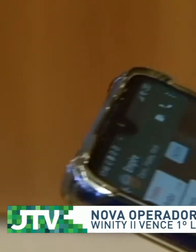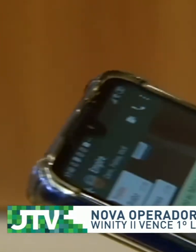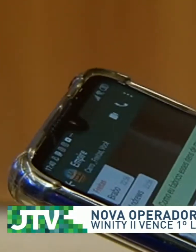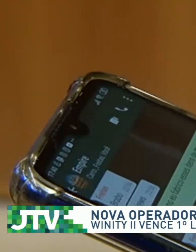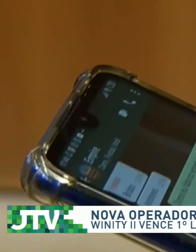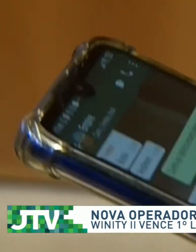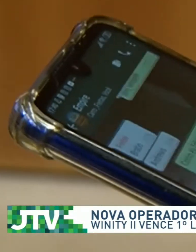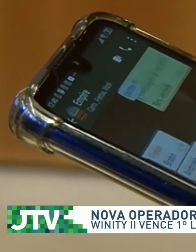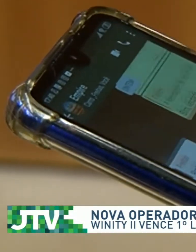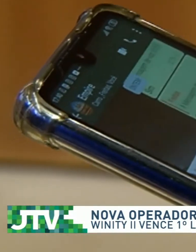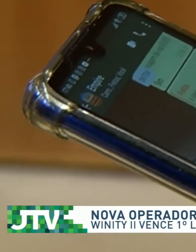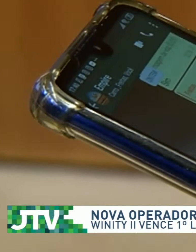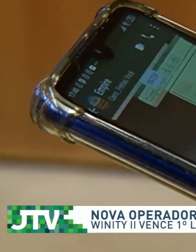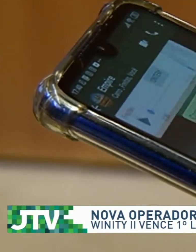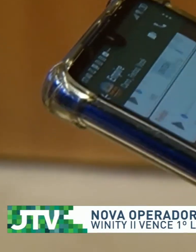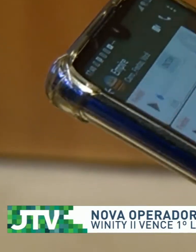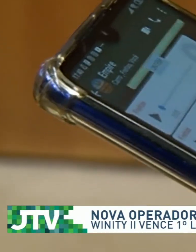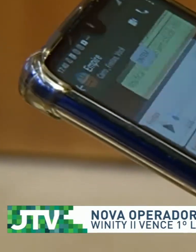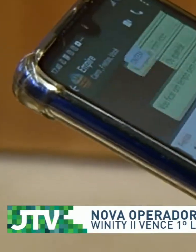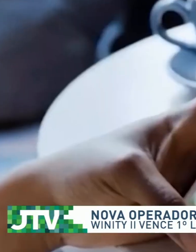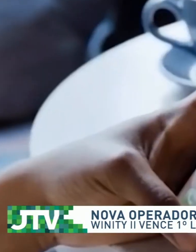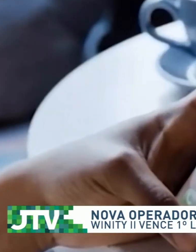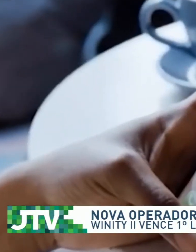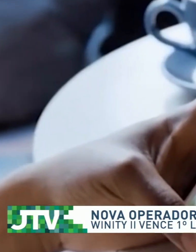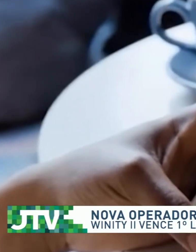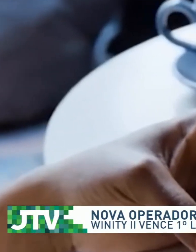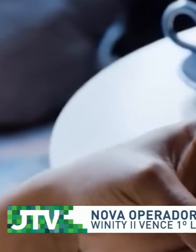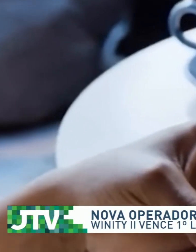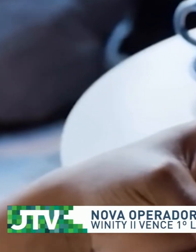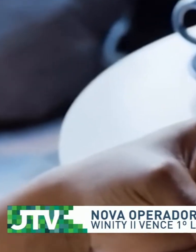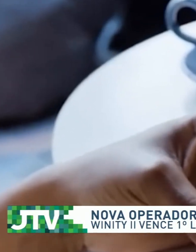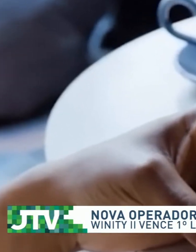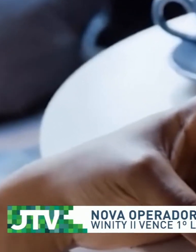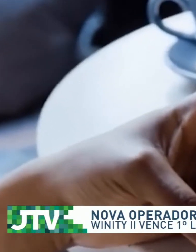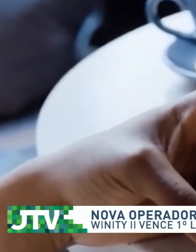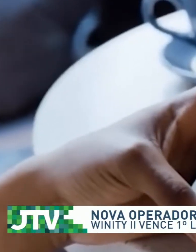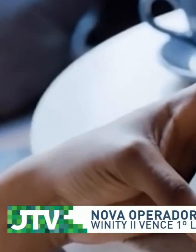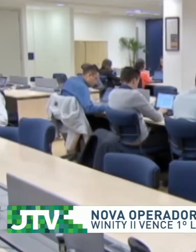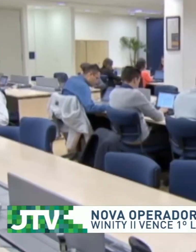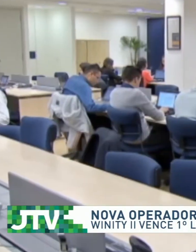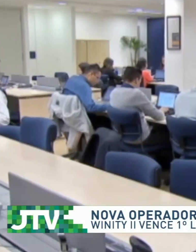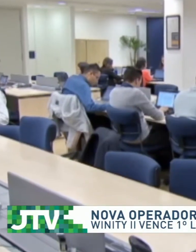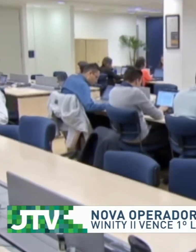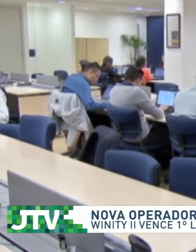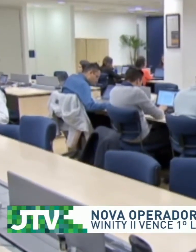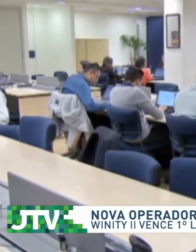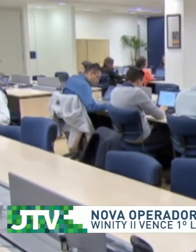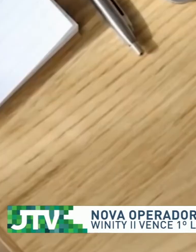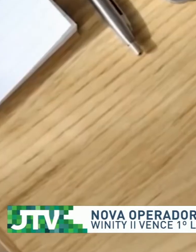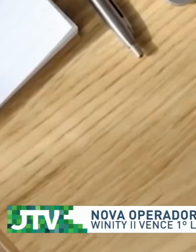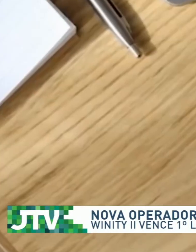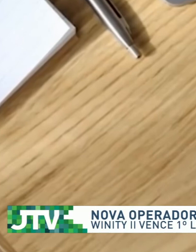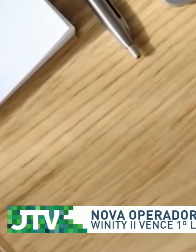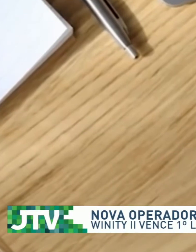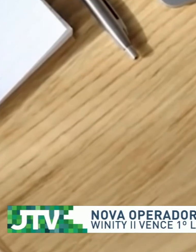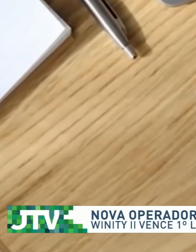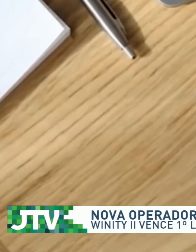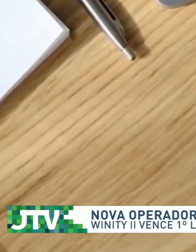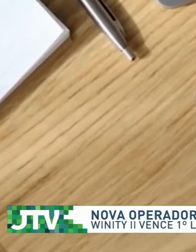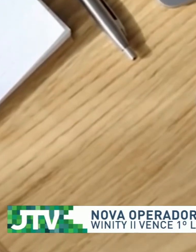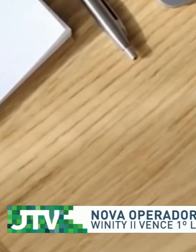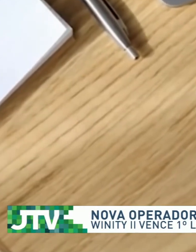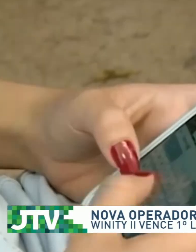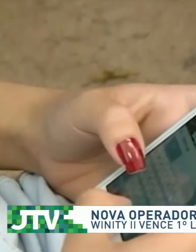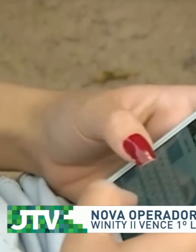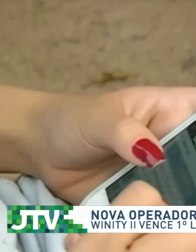e para localidades sem 4G Claro Vivo e Tim arremataram os três lotes